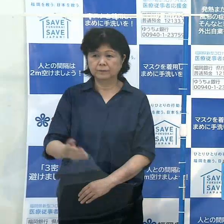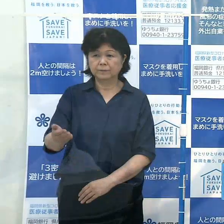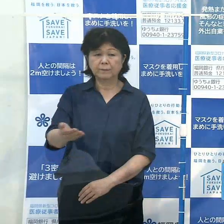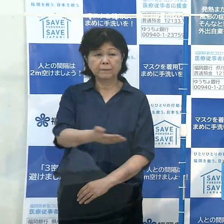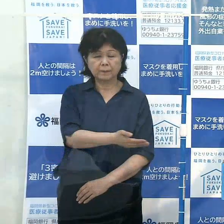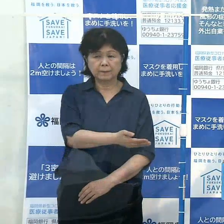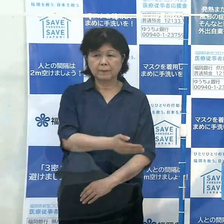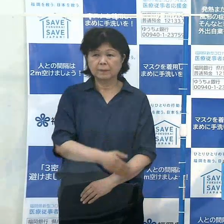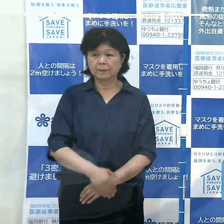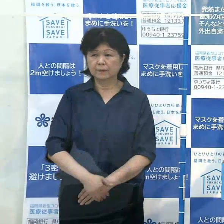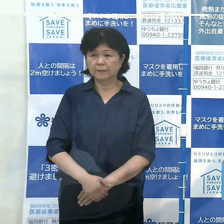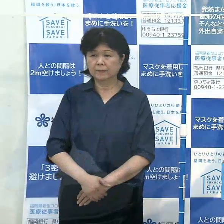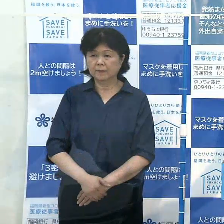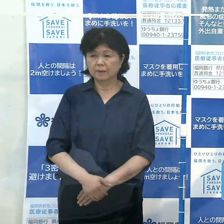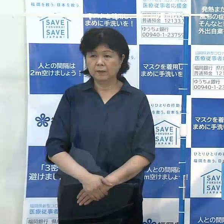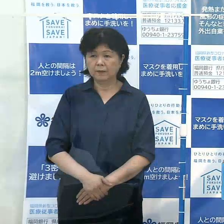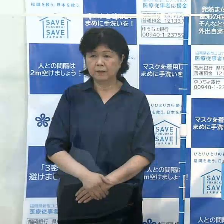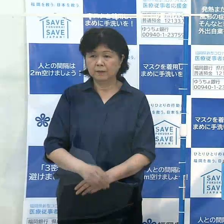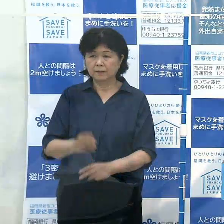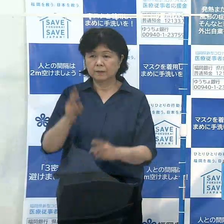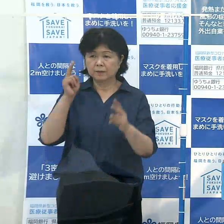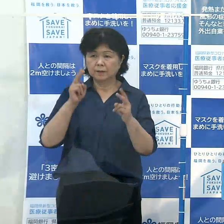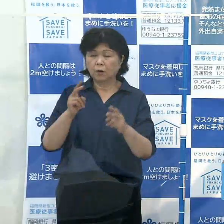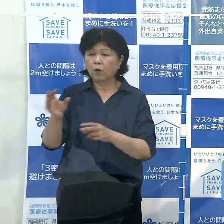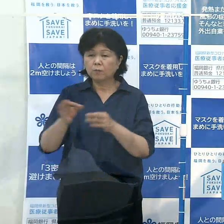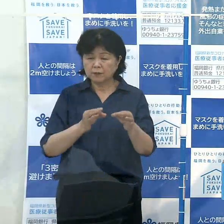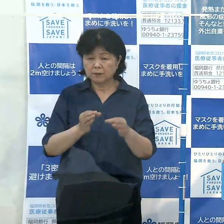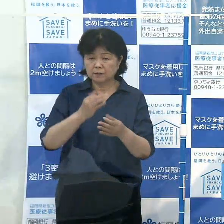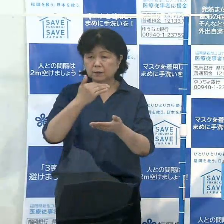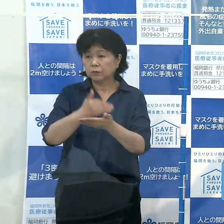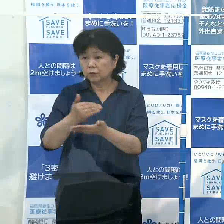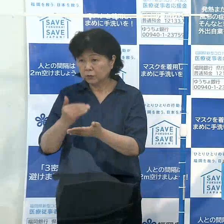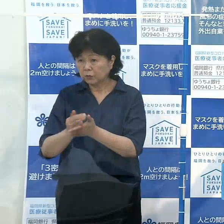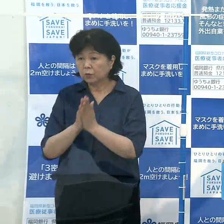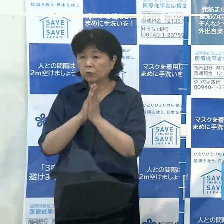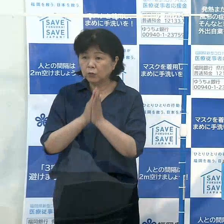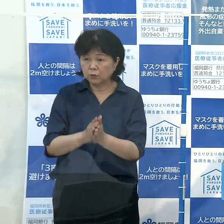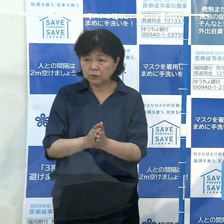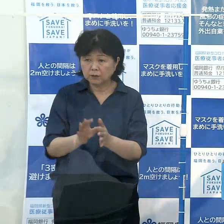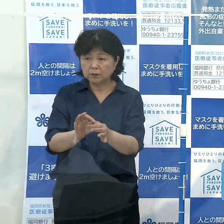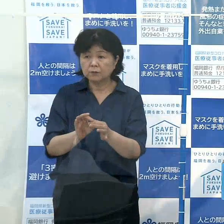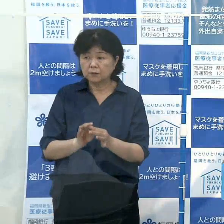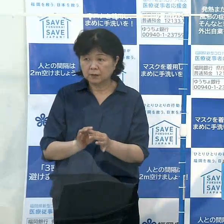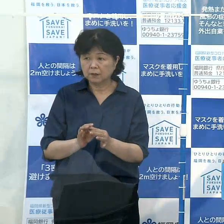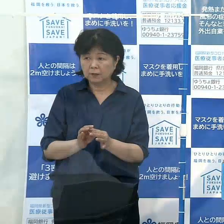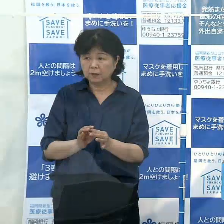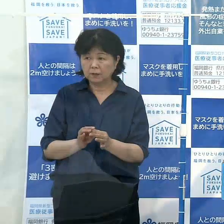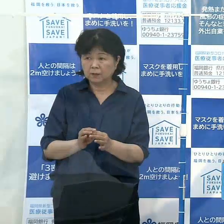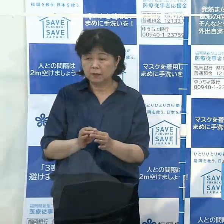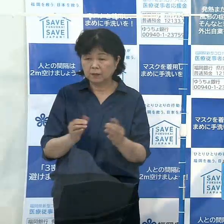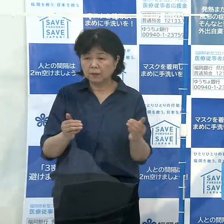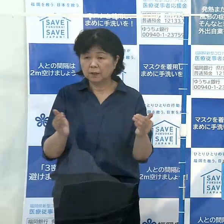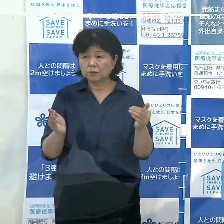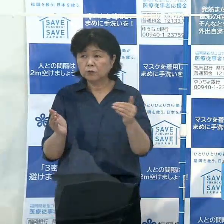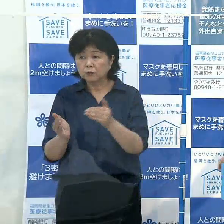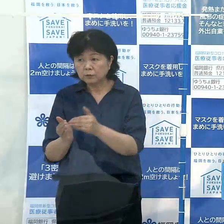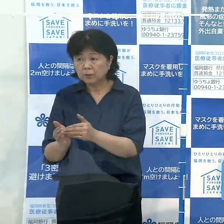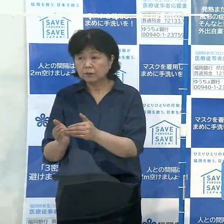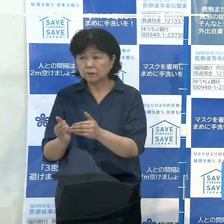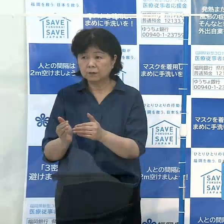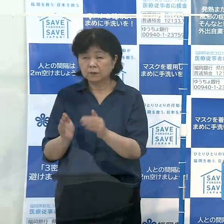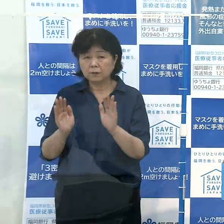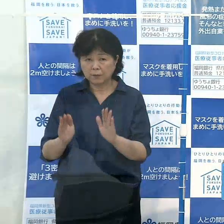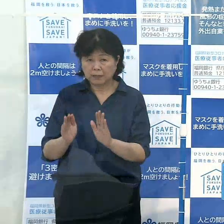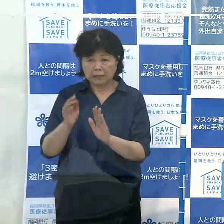SBS ですけれども、はい、休業要請のところですけれども、はい、週末瀬戸際にあるとの発言があったようですが、はい、